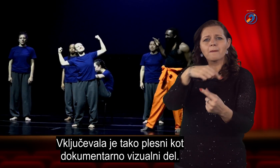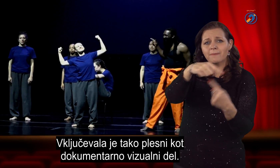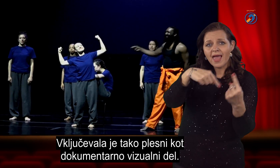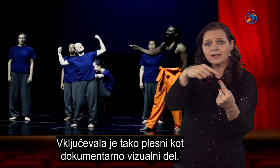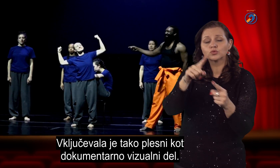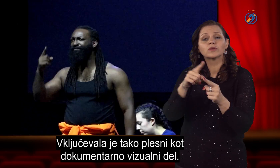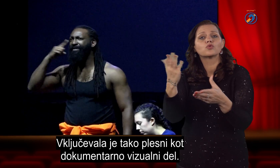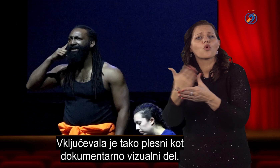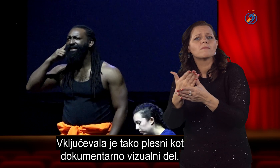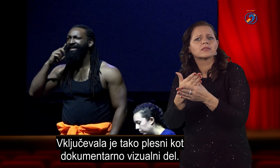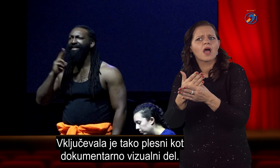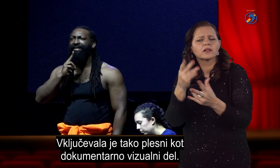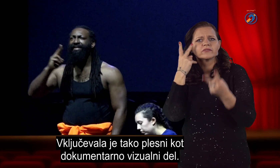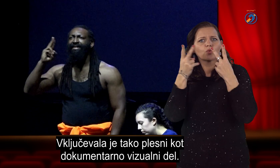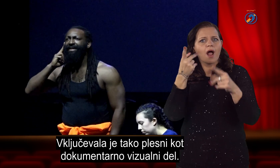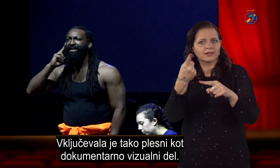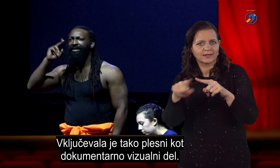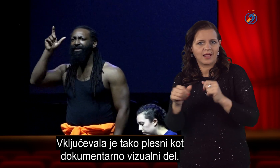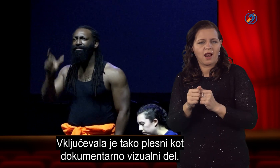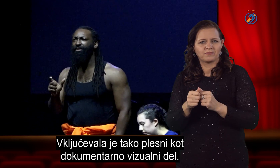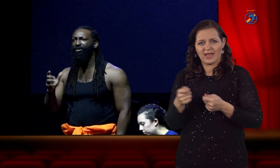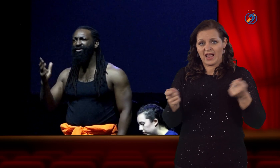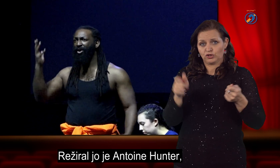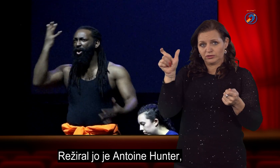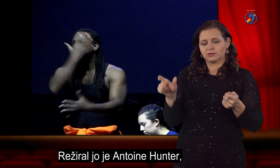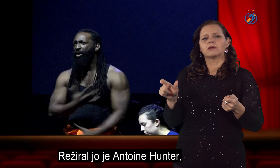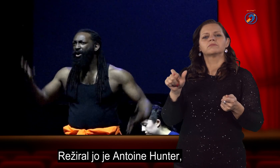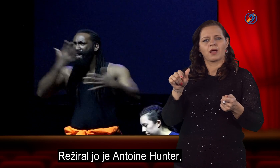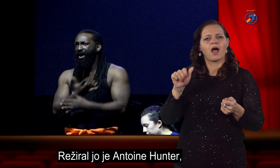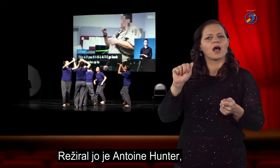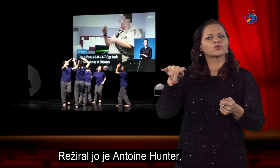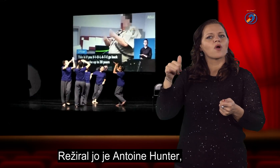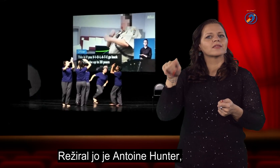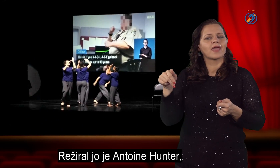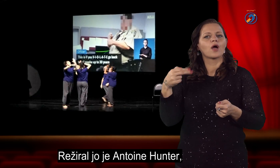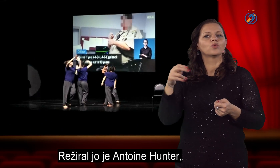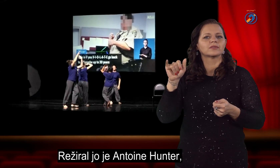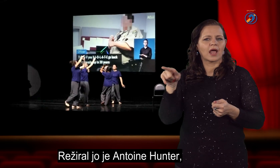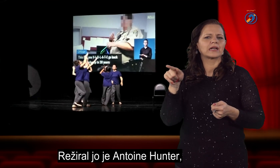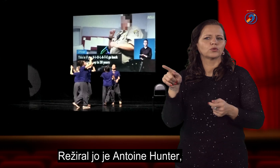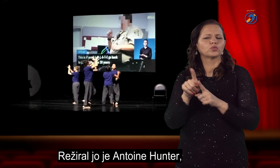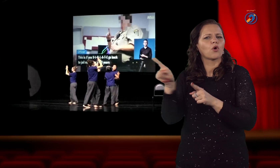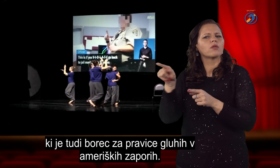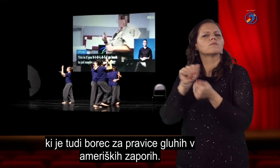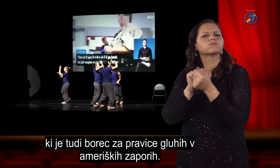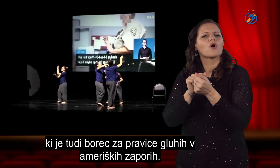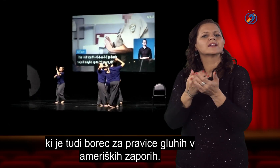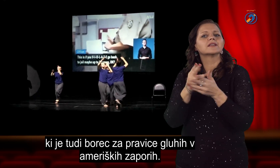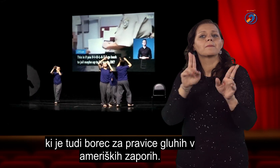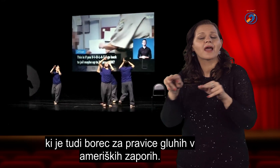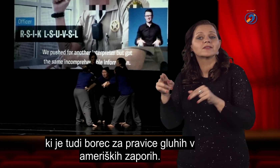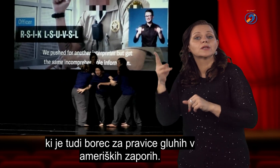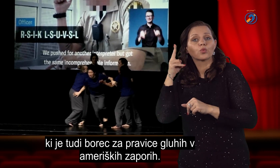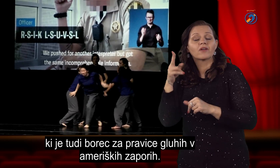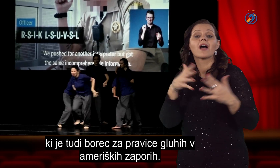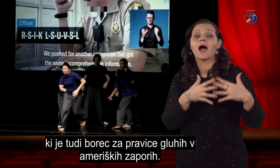Vključevala je tako plesni kot dokumentarno-vizualni del. Režiral jo je Antoine Hunter, ki je tudi borec za pravice